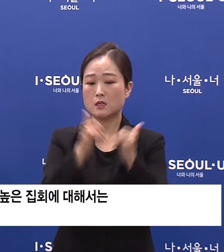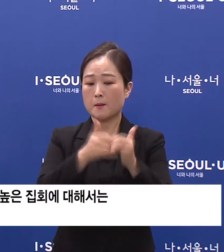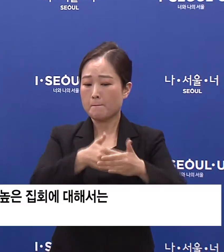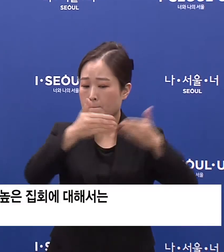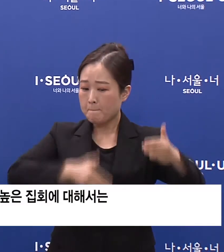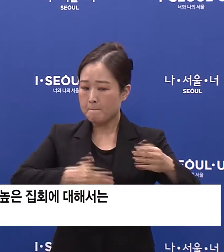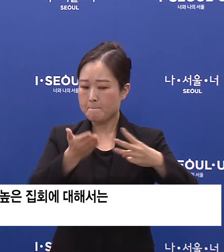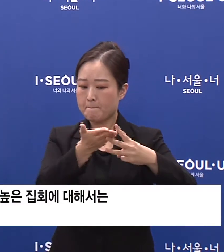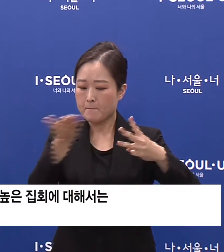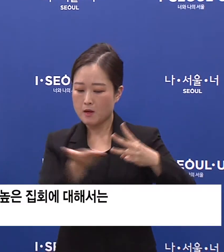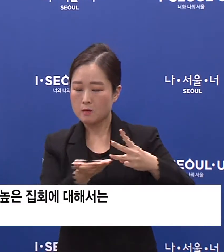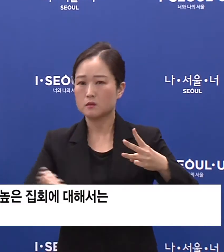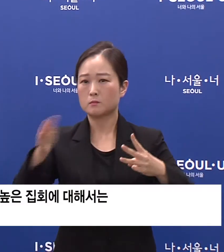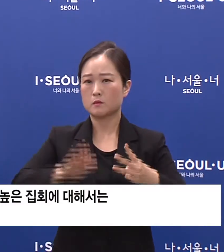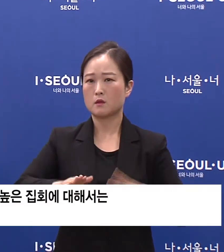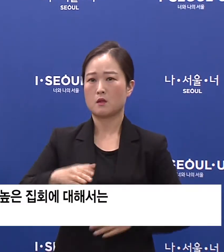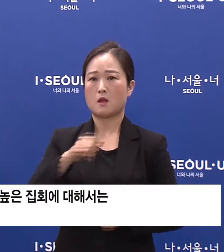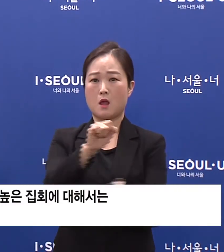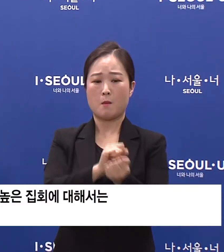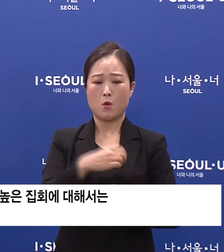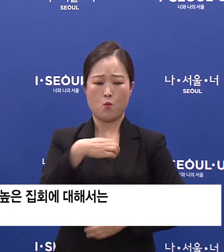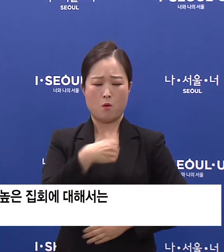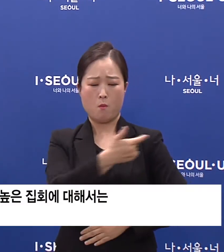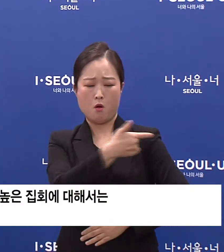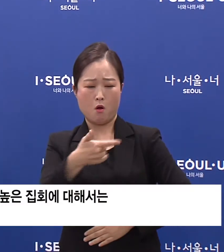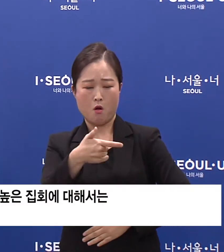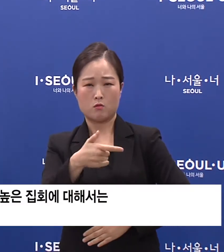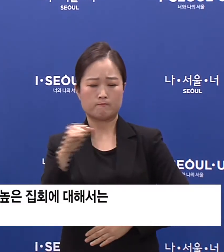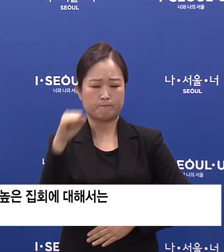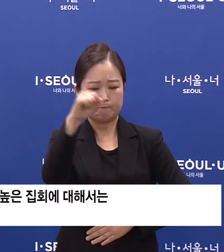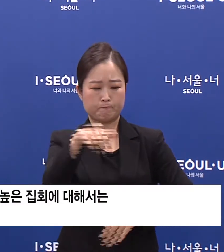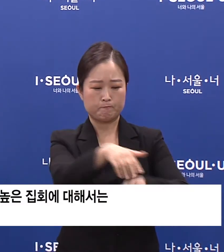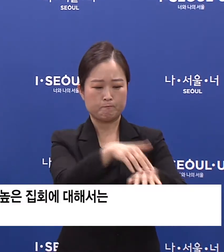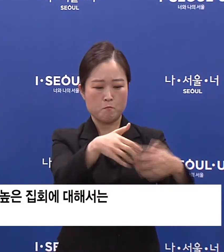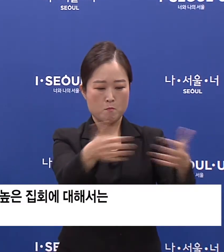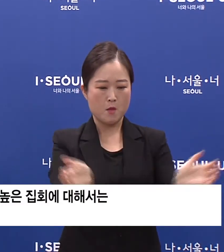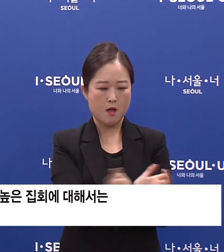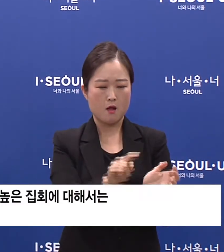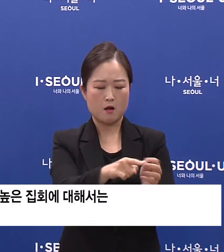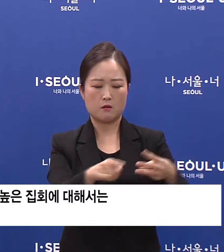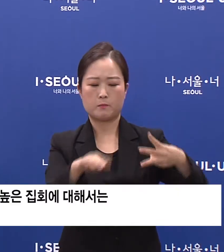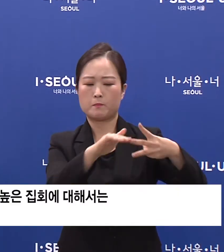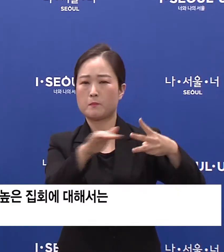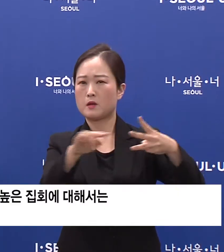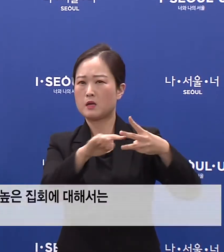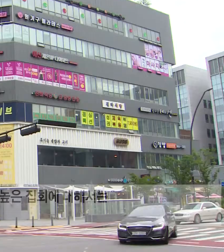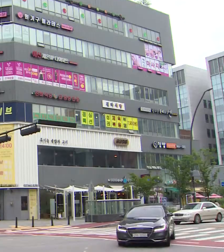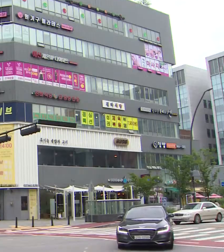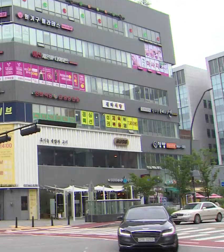완화되지만 감염 위험이 높은 집회에 대해서는 2단계 준하는 조치를 취하는 것입니다.